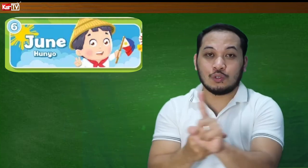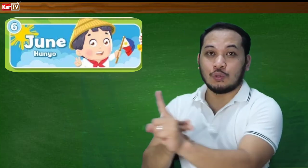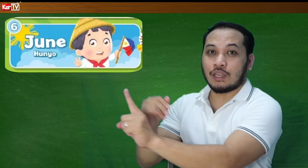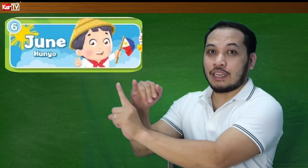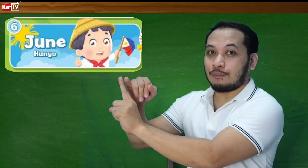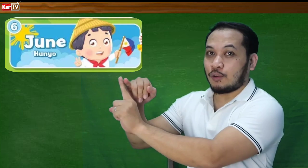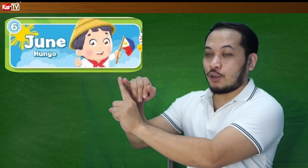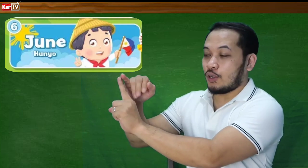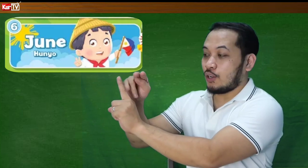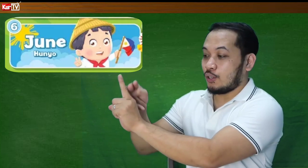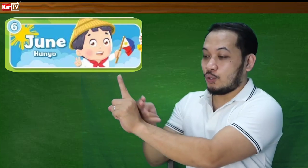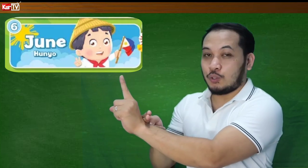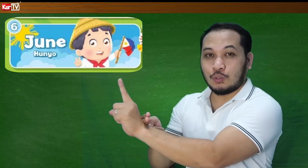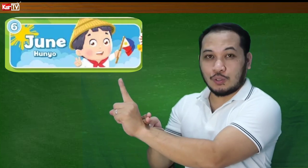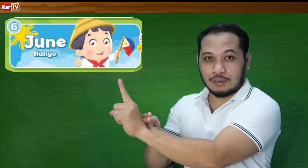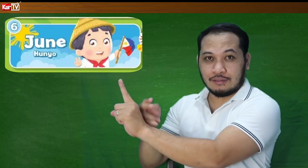June. Ayan po. June.